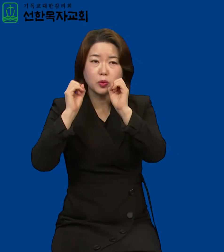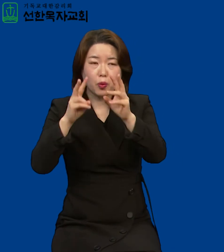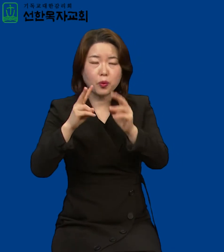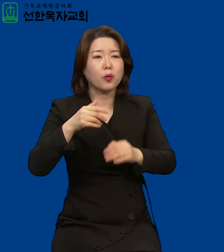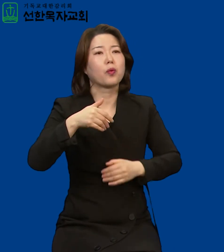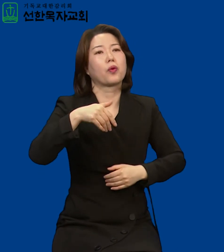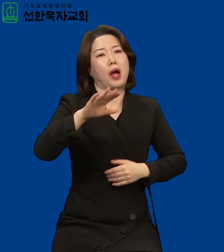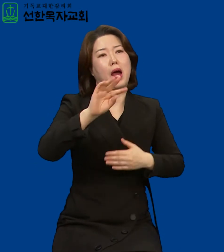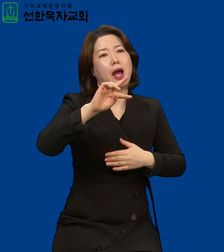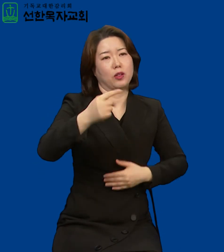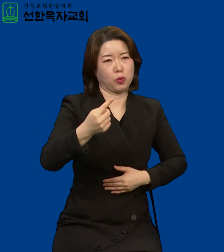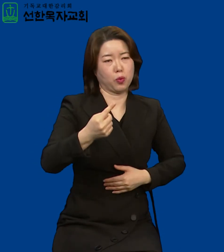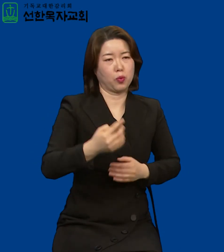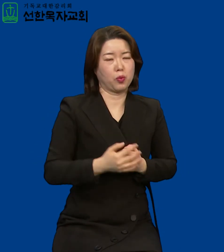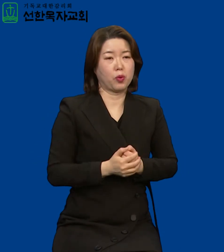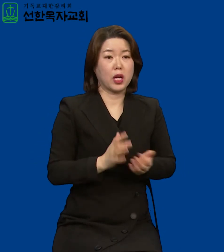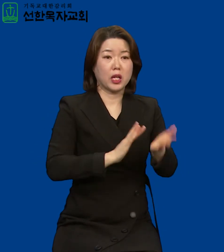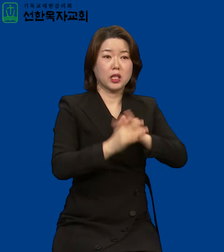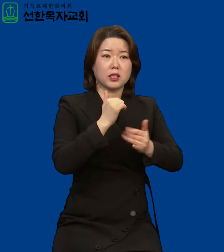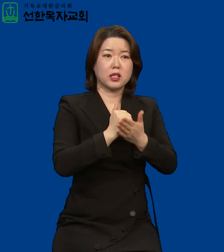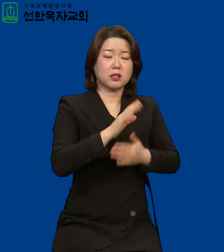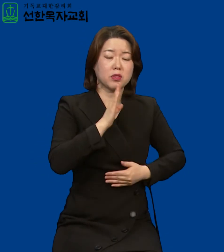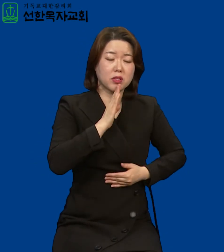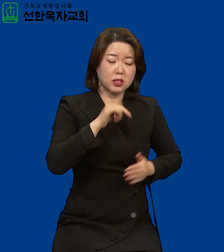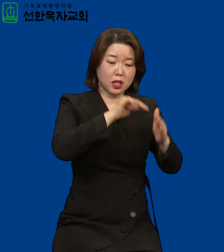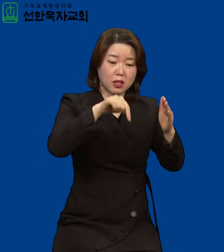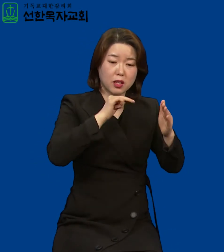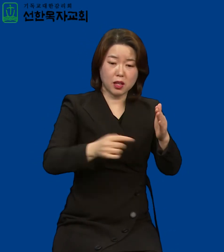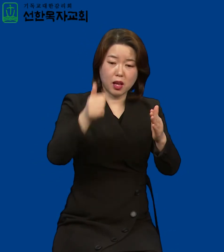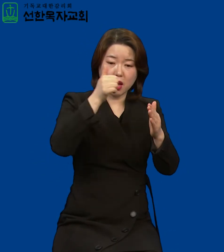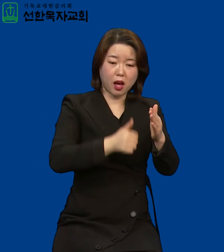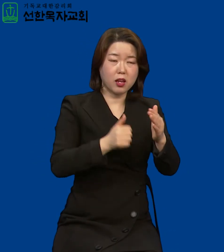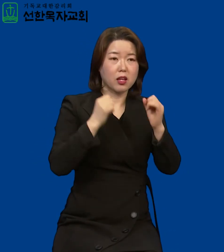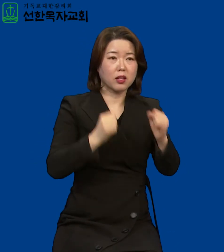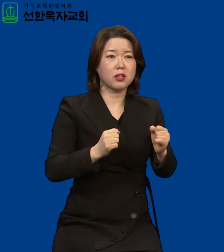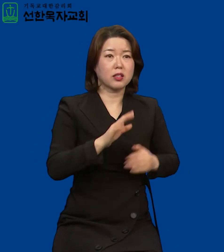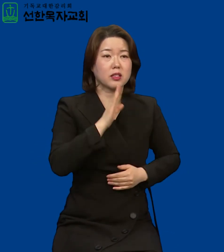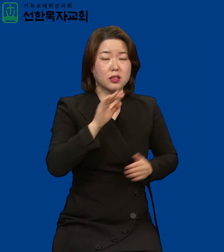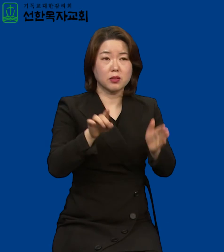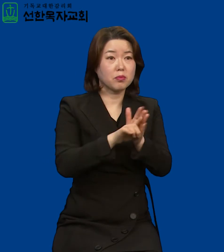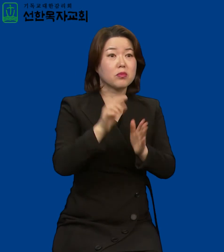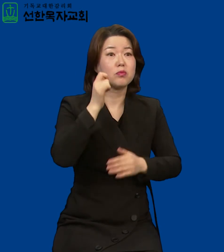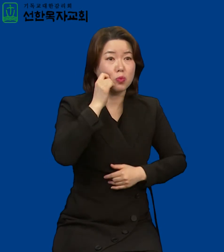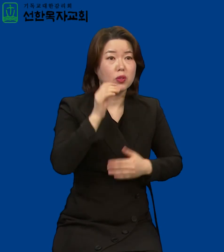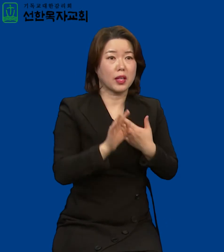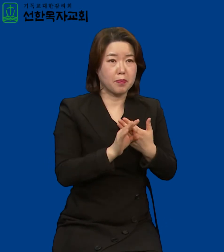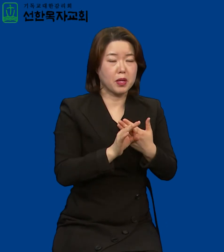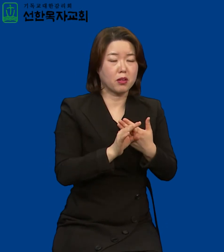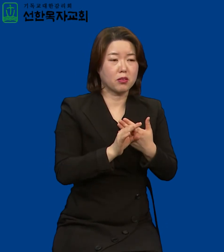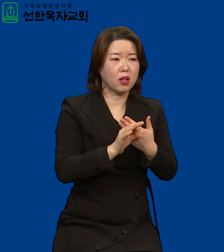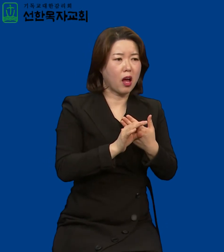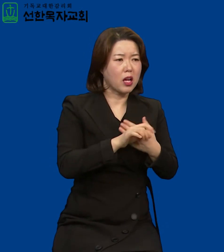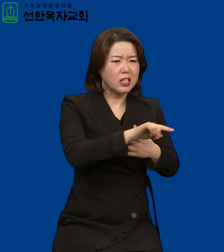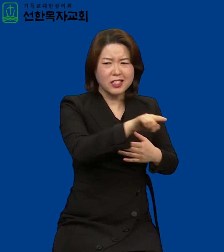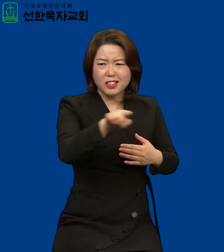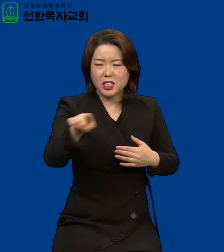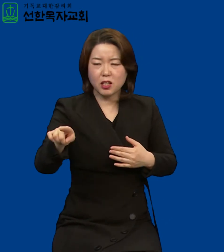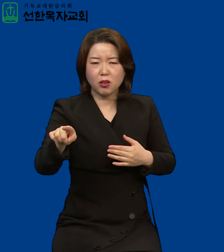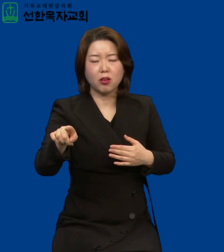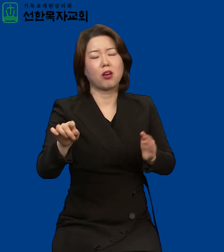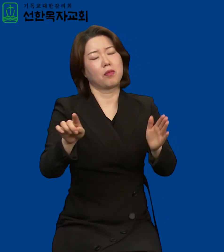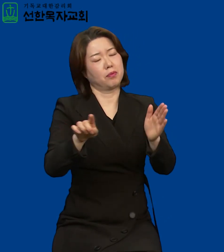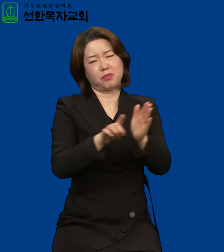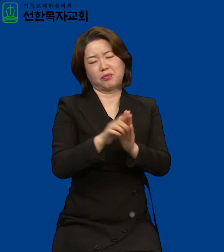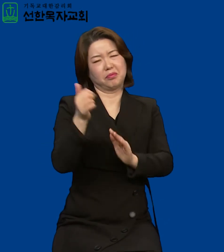하더라도 예수님께서 정말 내 안에 계시다는 것을 실제로 믿지 못하면 그 사람은 믿음의